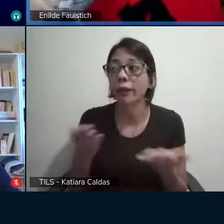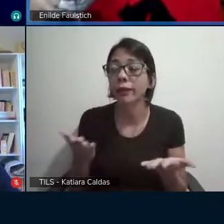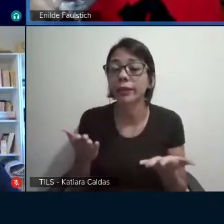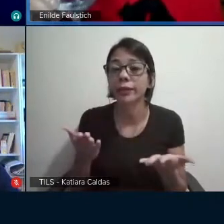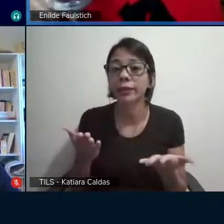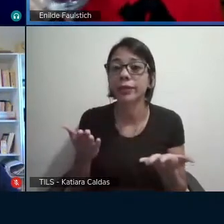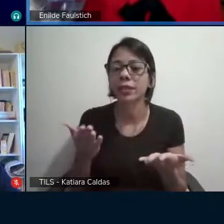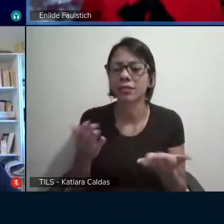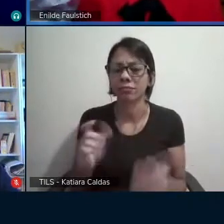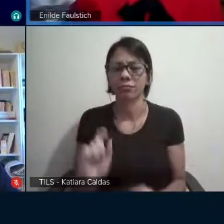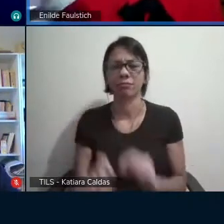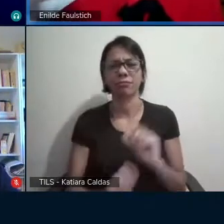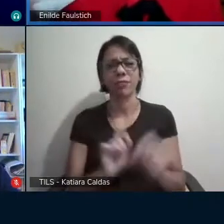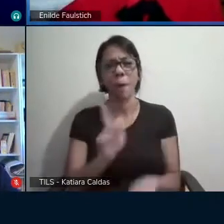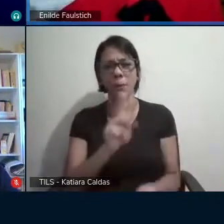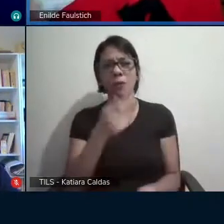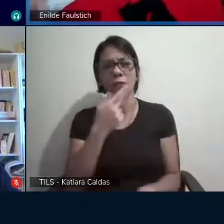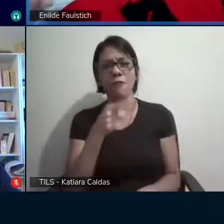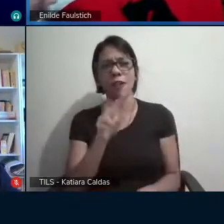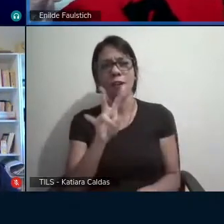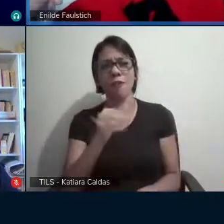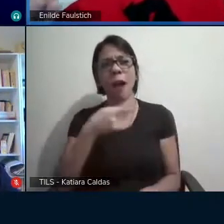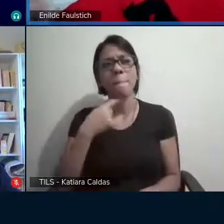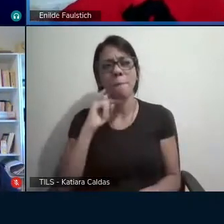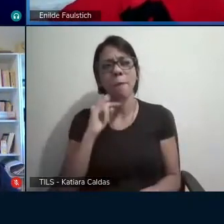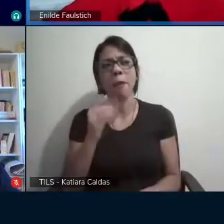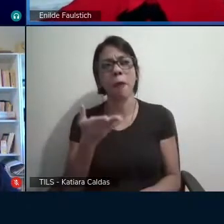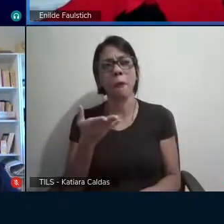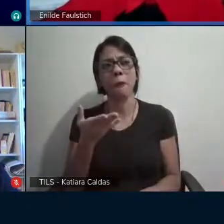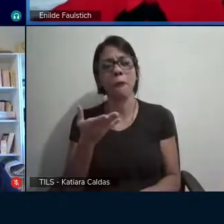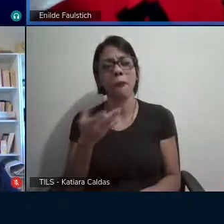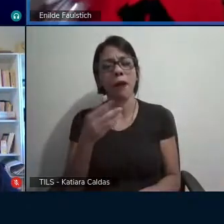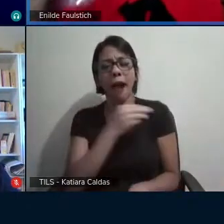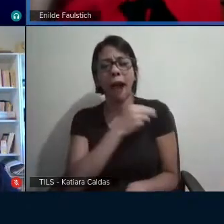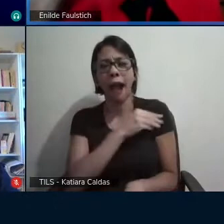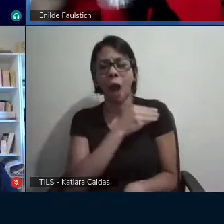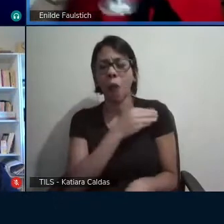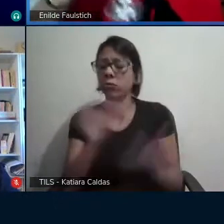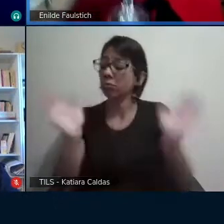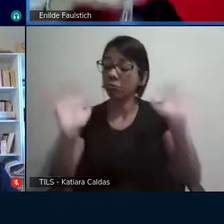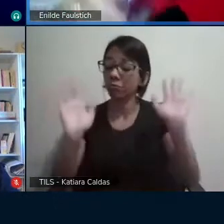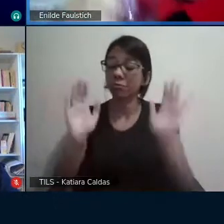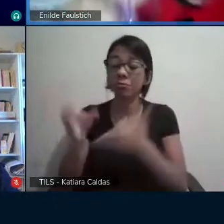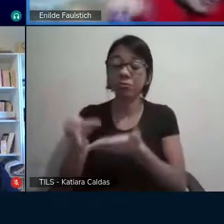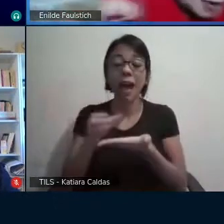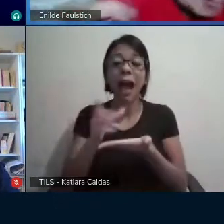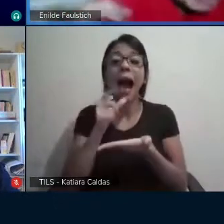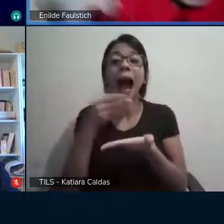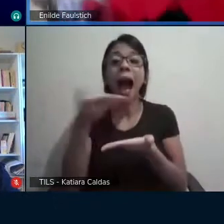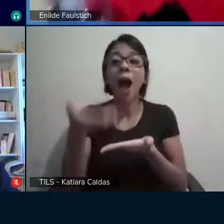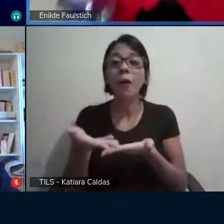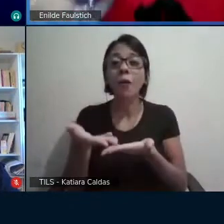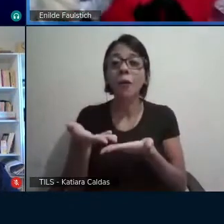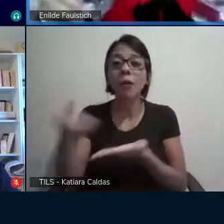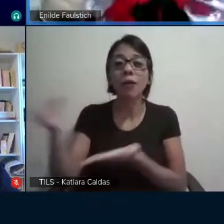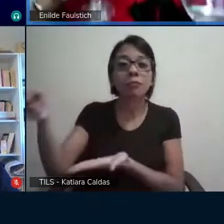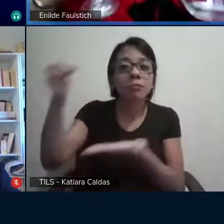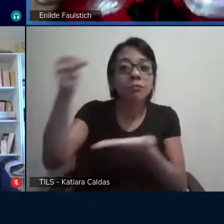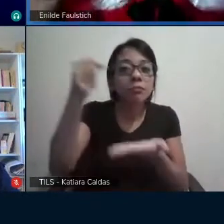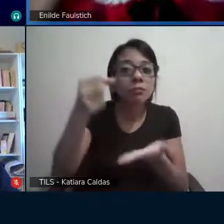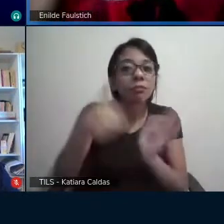Vai dizer assim, é o que a professora vai dizer, ela bebeu. Não, só água. Aqui, ó, aqui minha jarrinha de água,